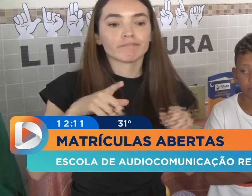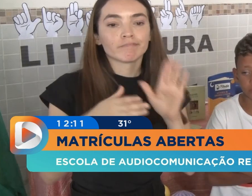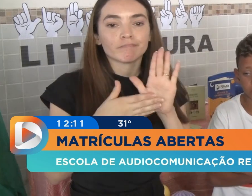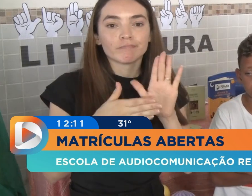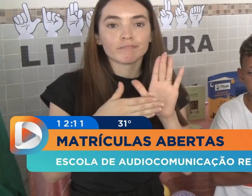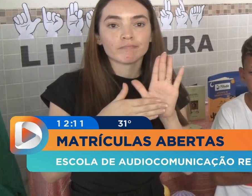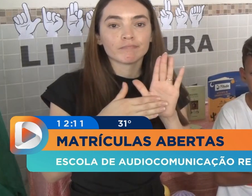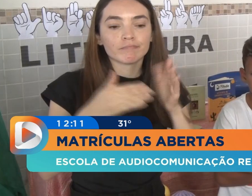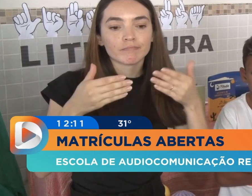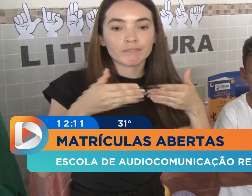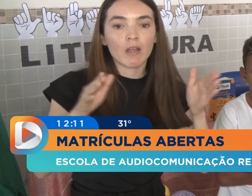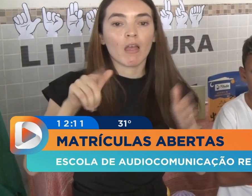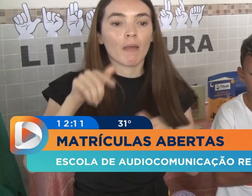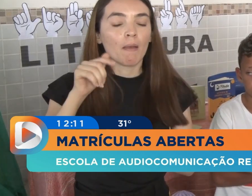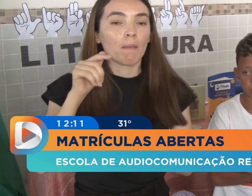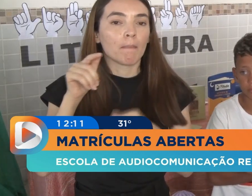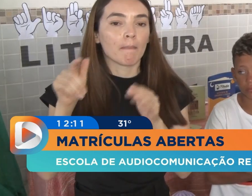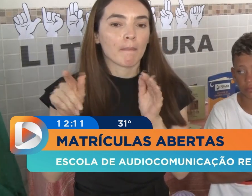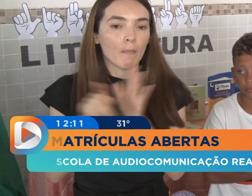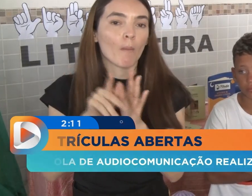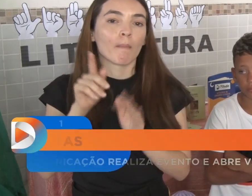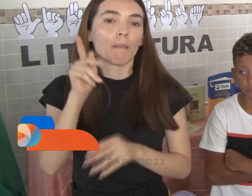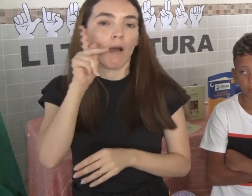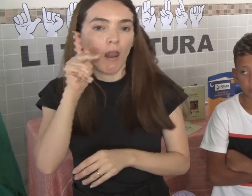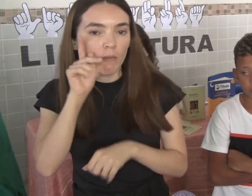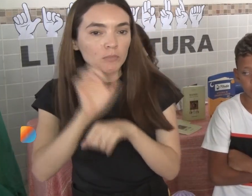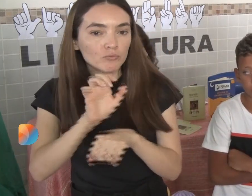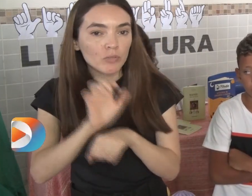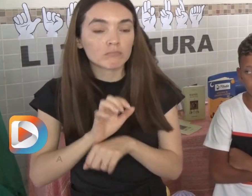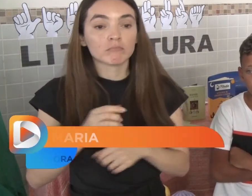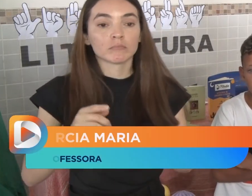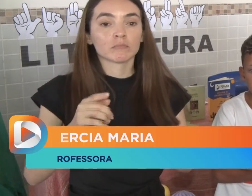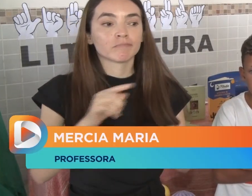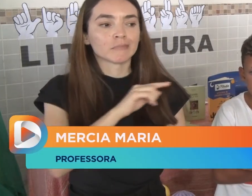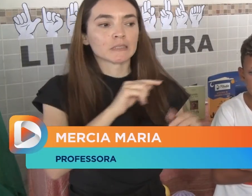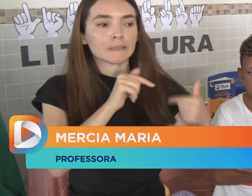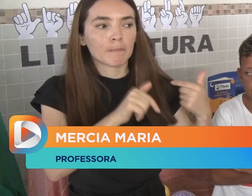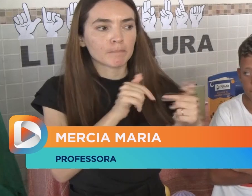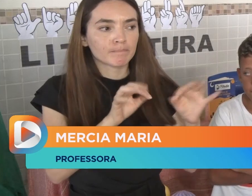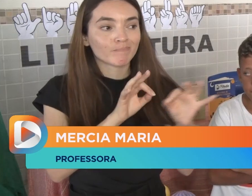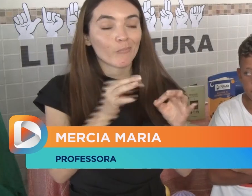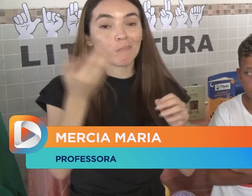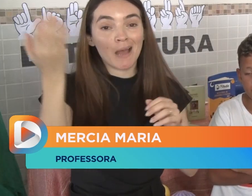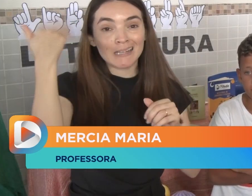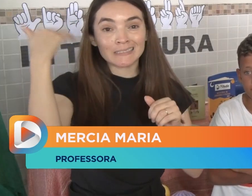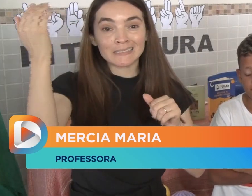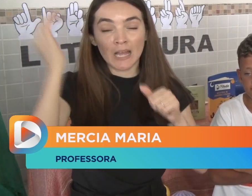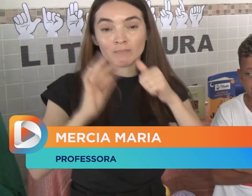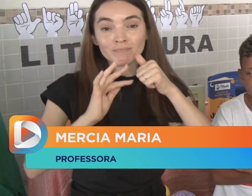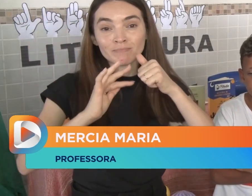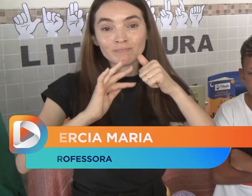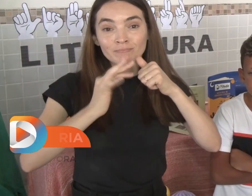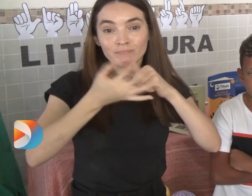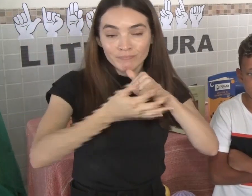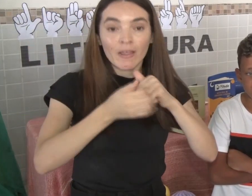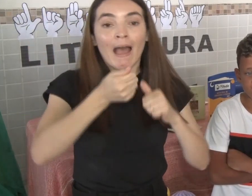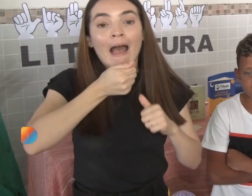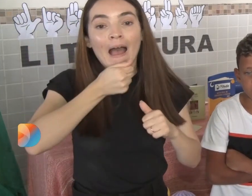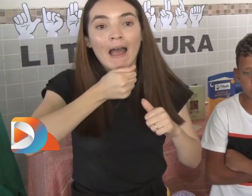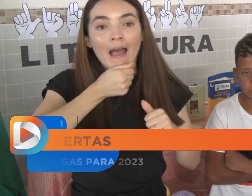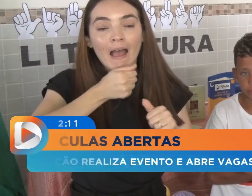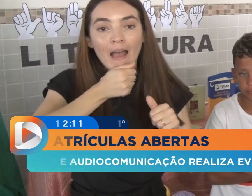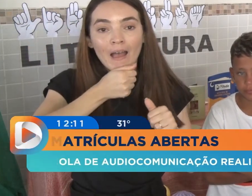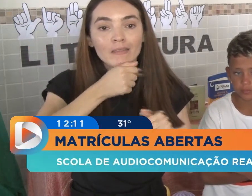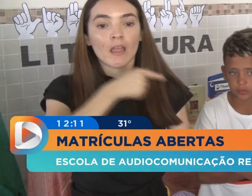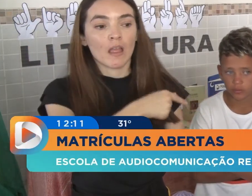lançada para todo o estado da Paraíba e nós fizemos um trabalho, né, em tempos de pandemia, com o aluno ainda em